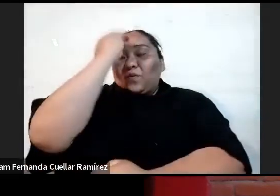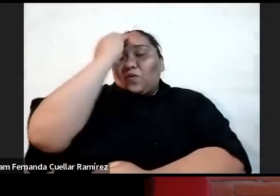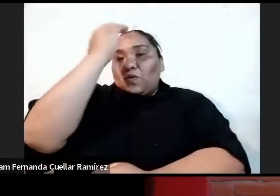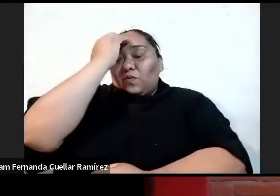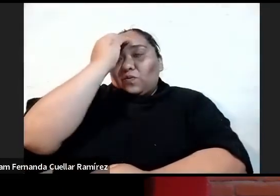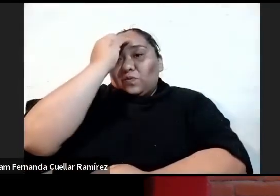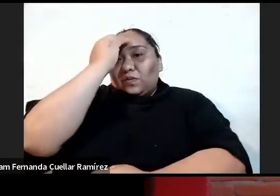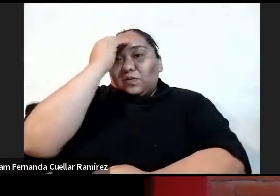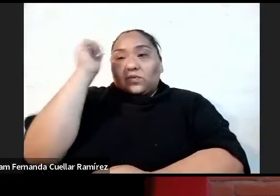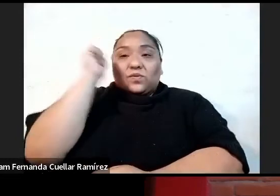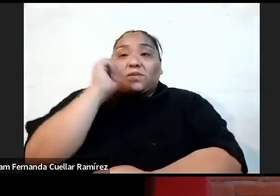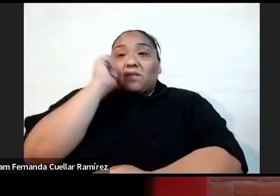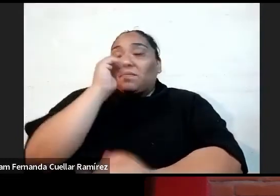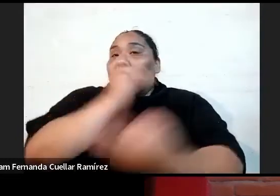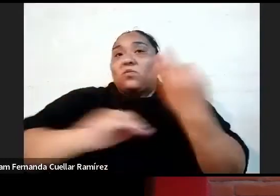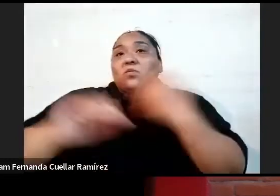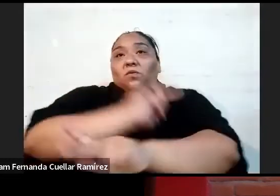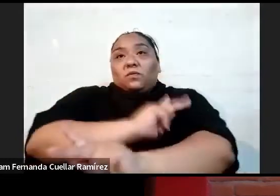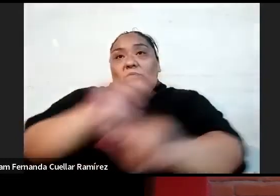a los demás. Eso